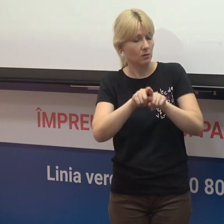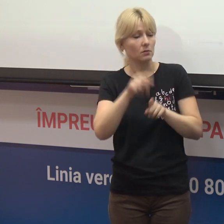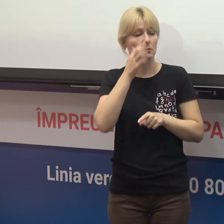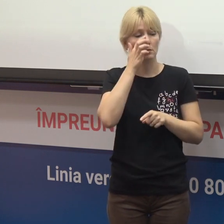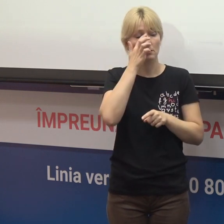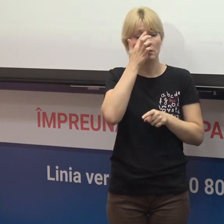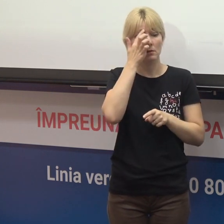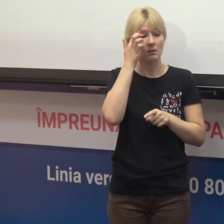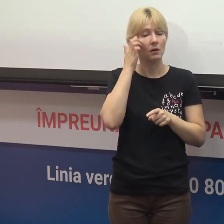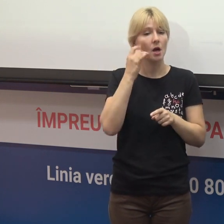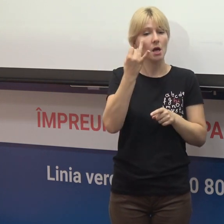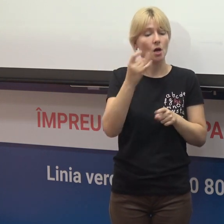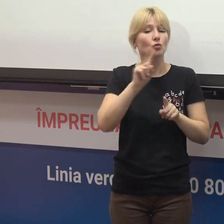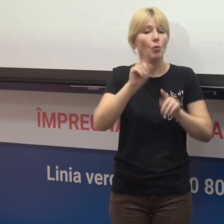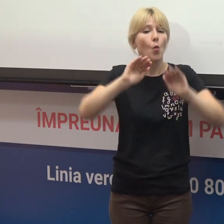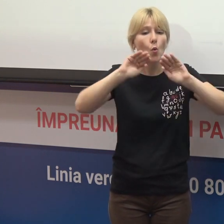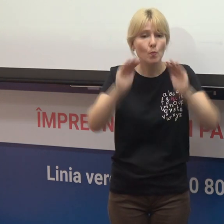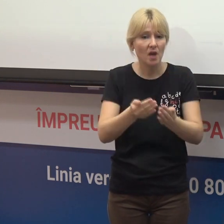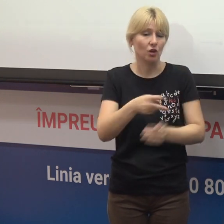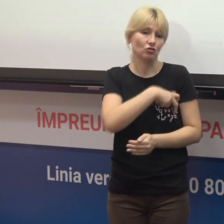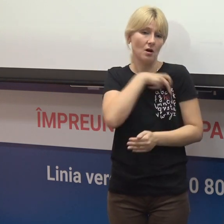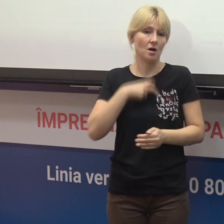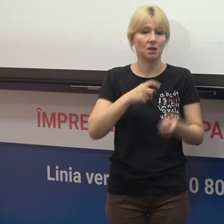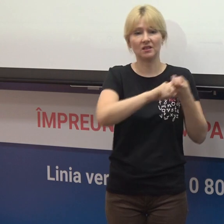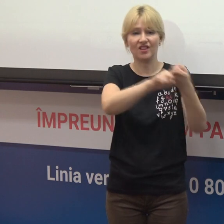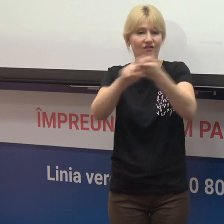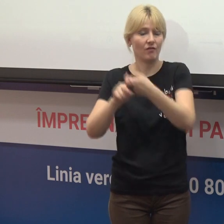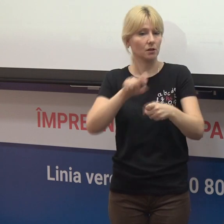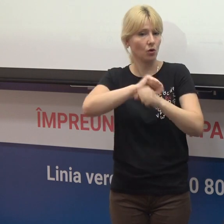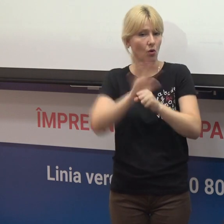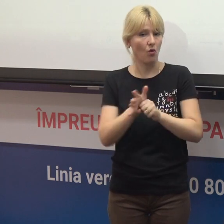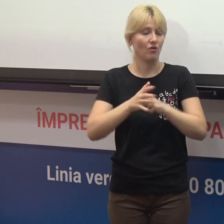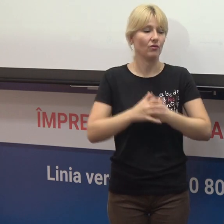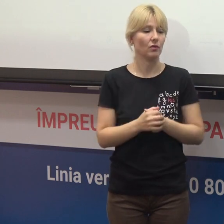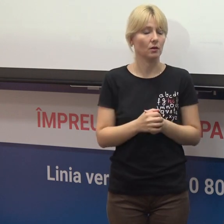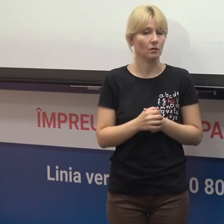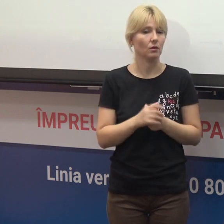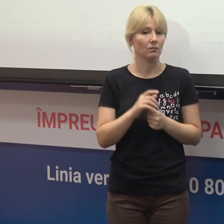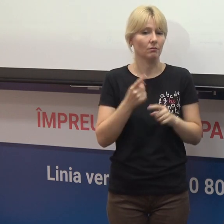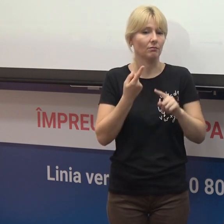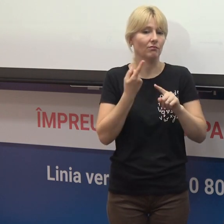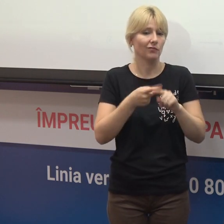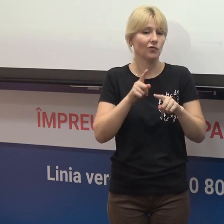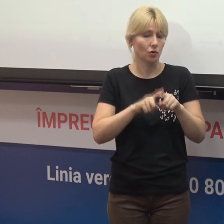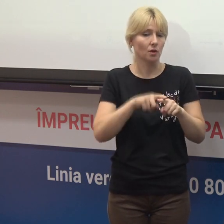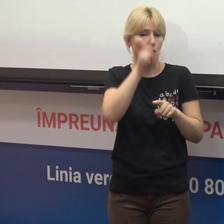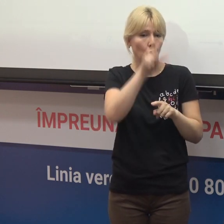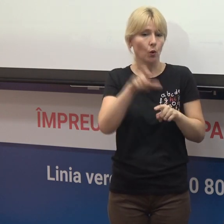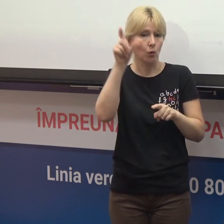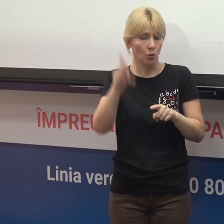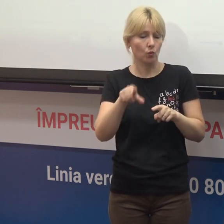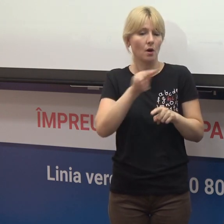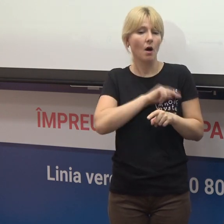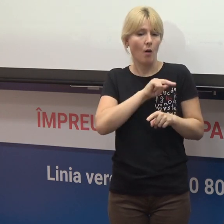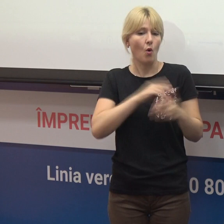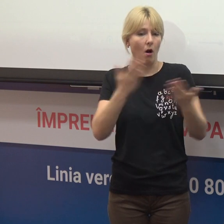să putem, vă zic, diminua riscul răspândirii infecției condiționat de aceste categorii de